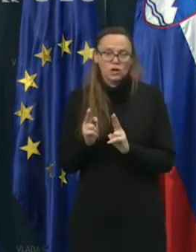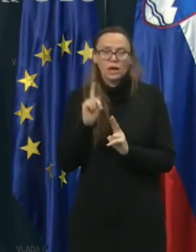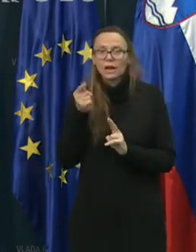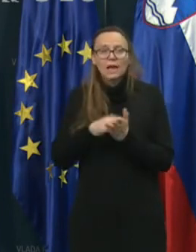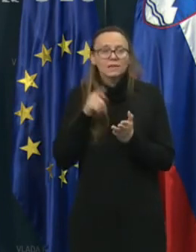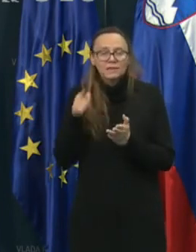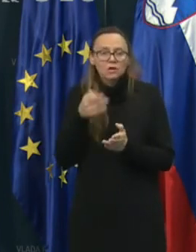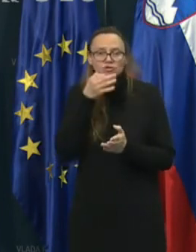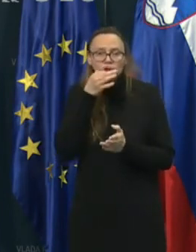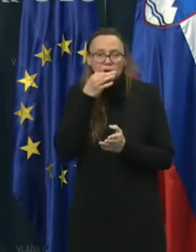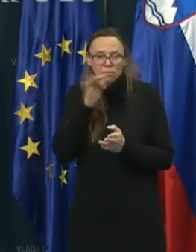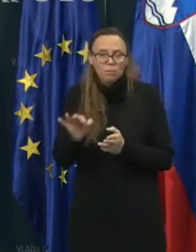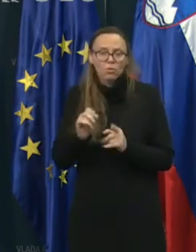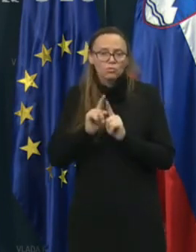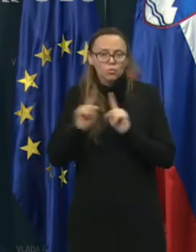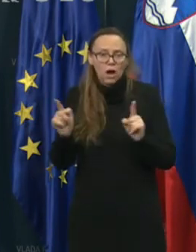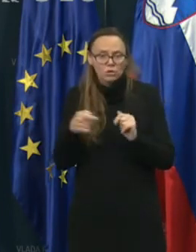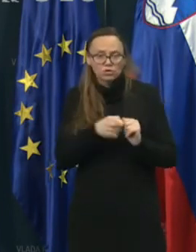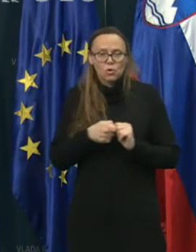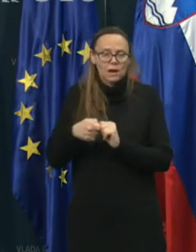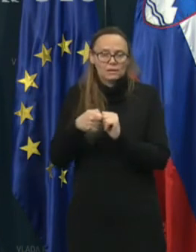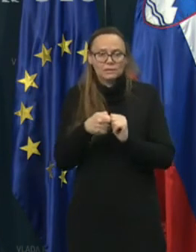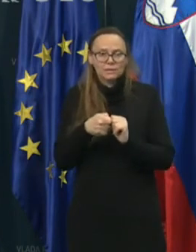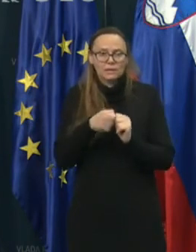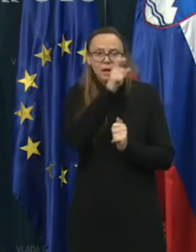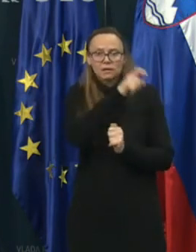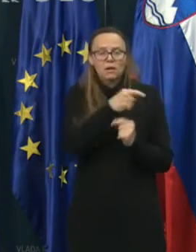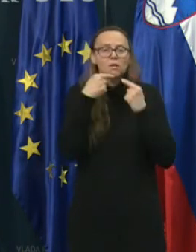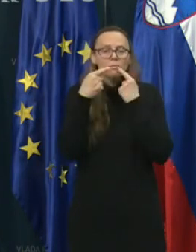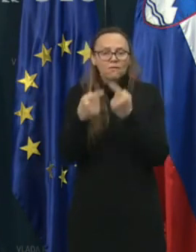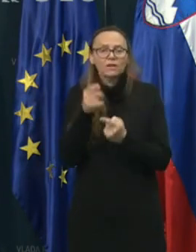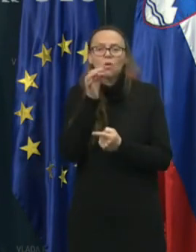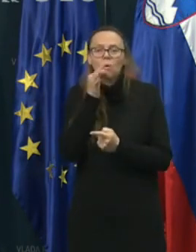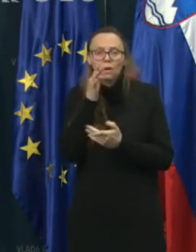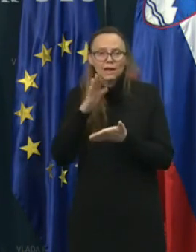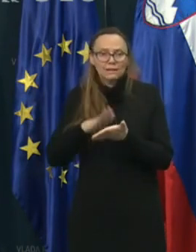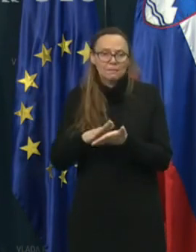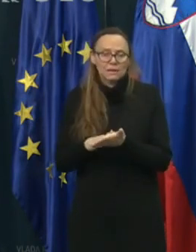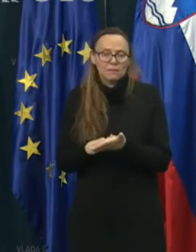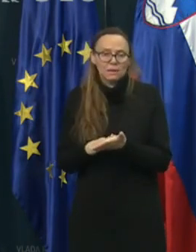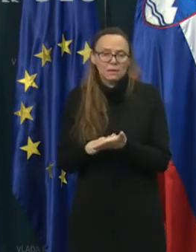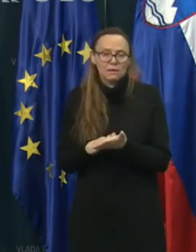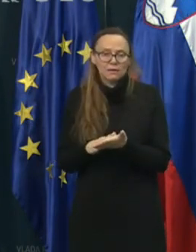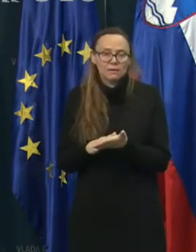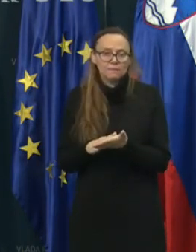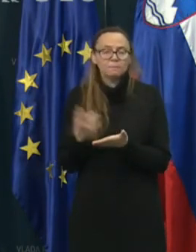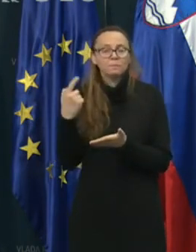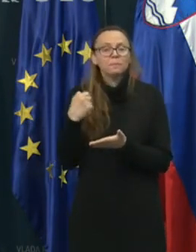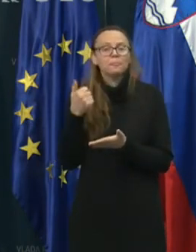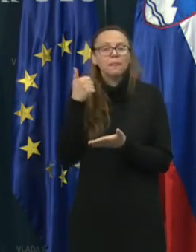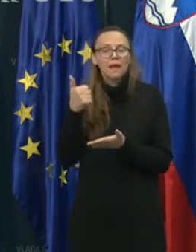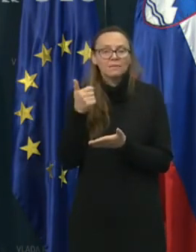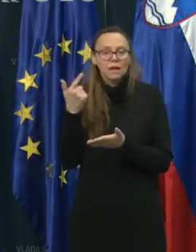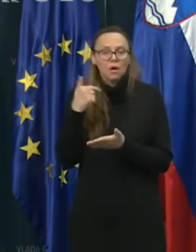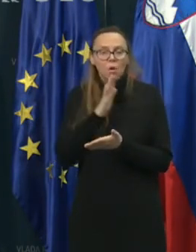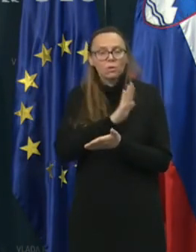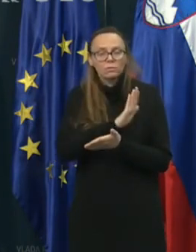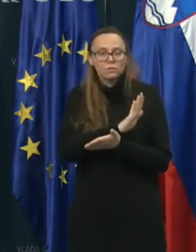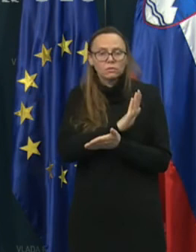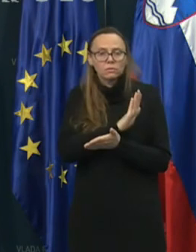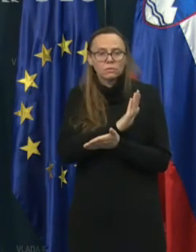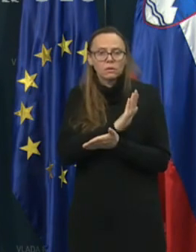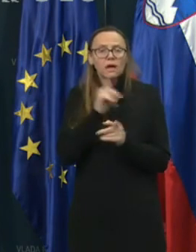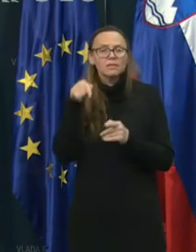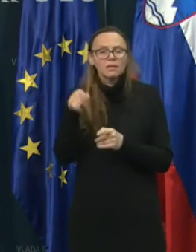bolj racionalno organizirati. Povedal vam bom konkreten primer iz enega od naših